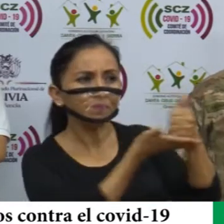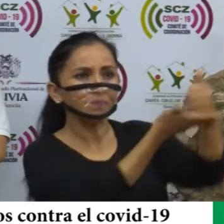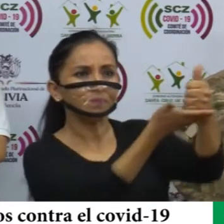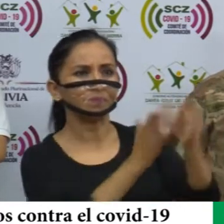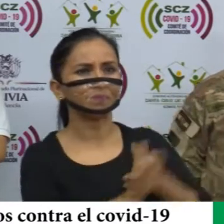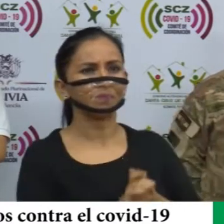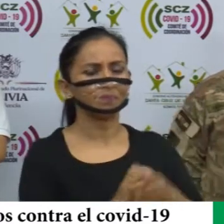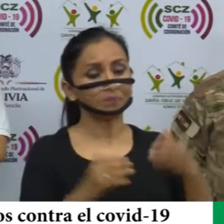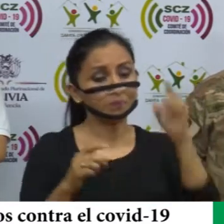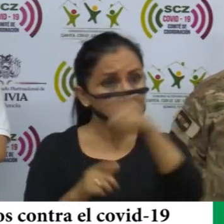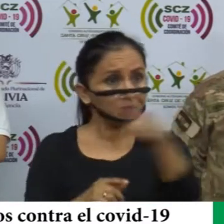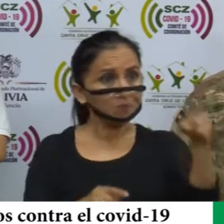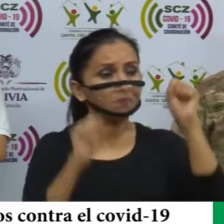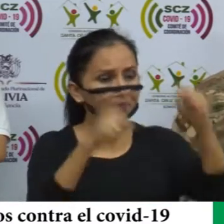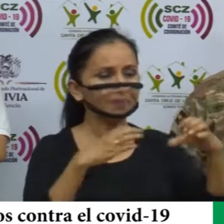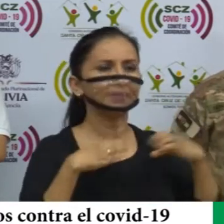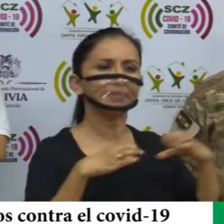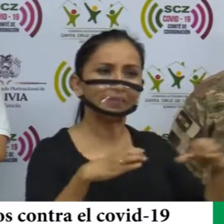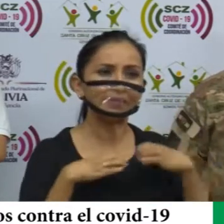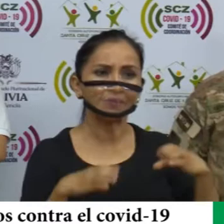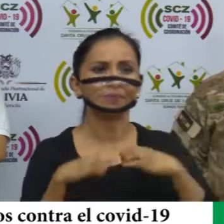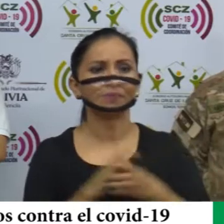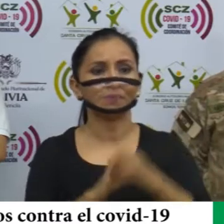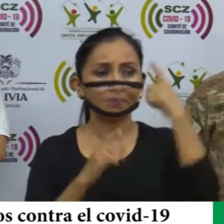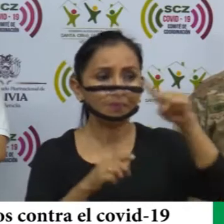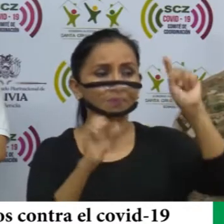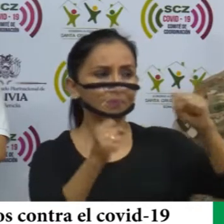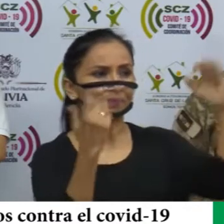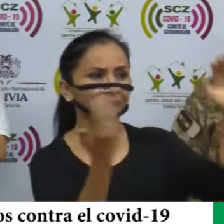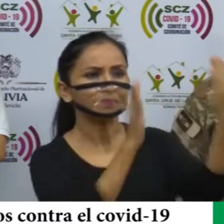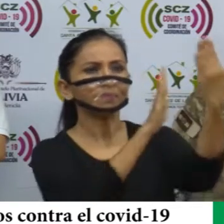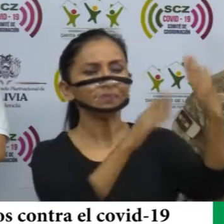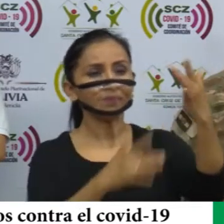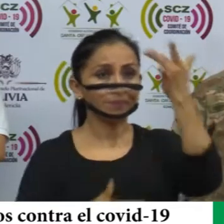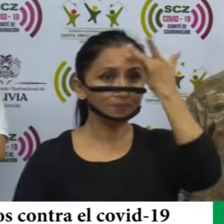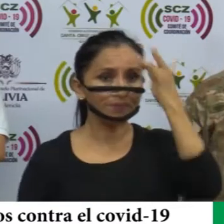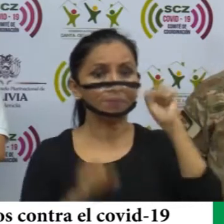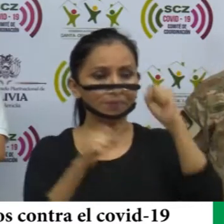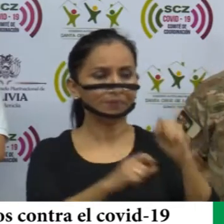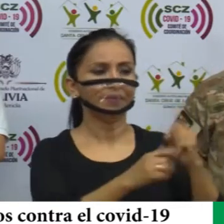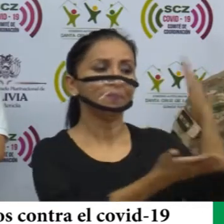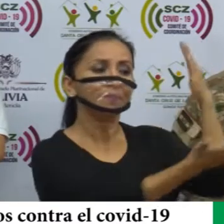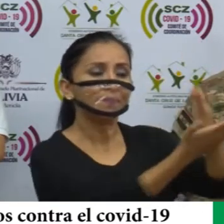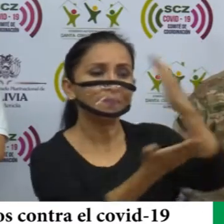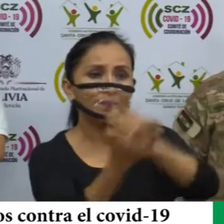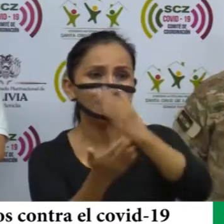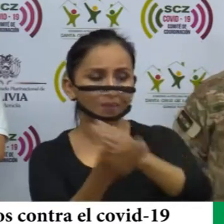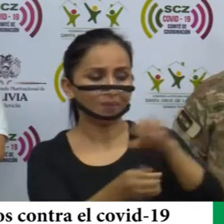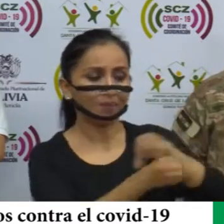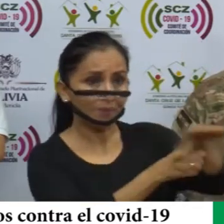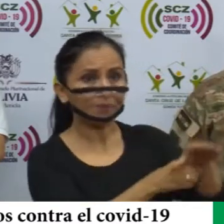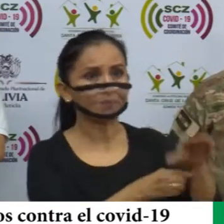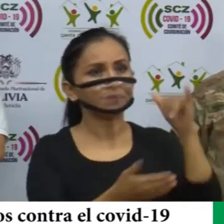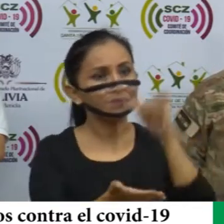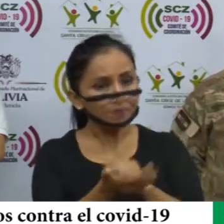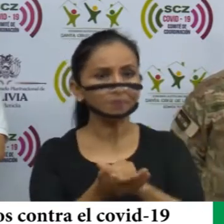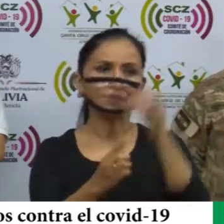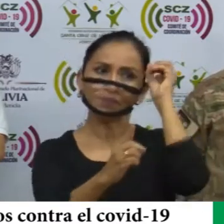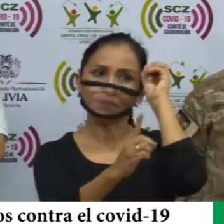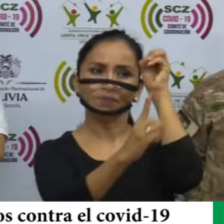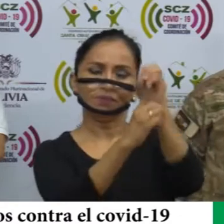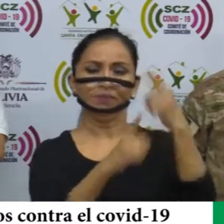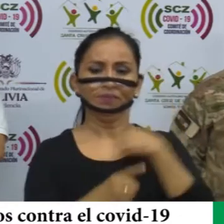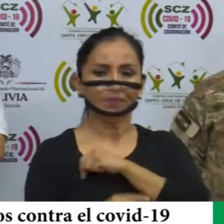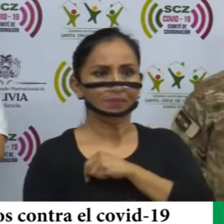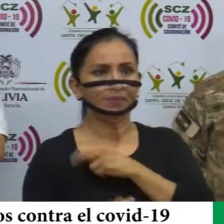poder tener la capacitación para poder afrontar esta enfermedad y evitar esa cadena de contagio, que es el objetivo que